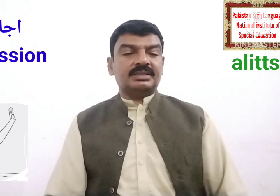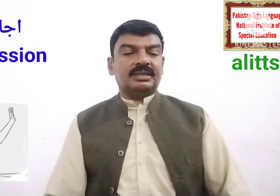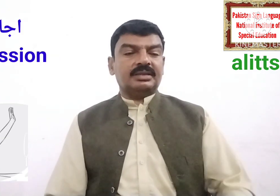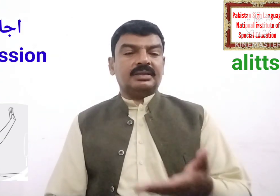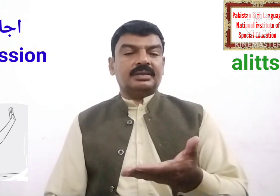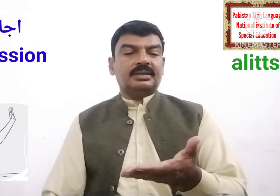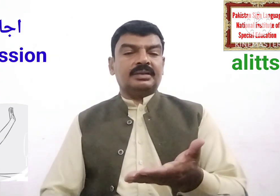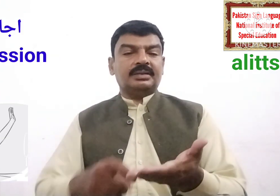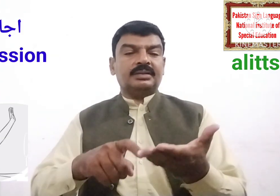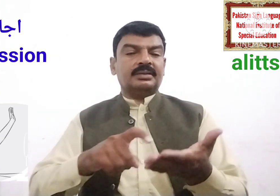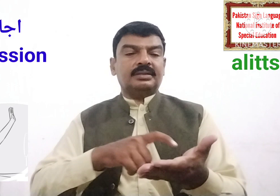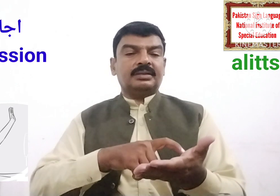अजाजत,